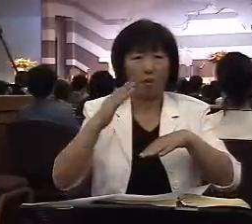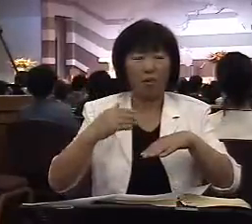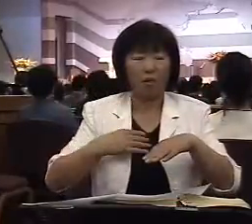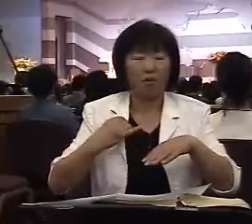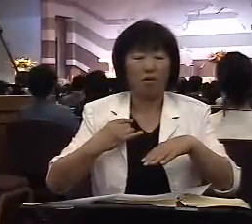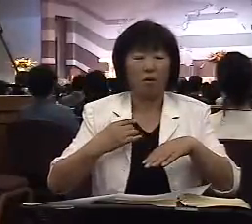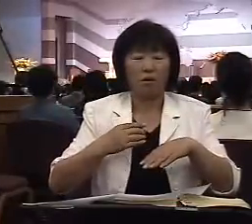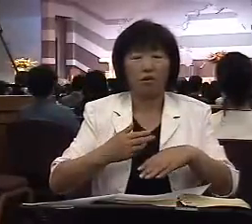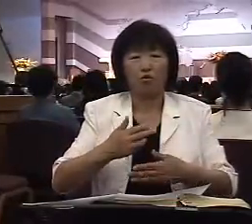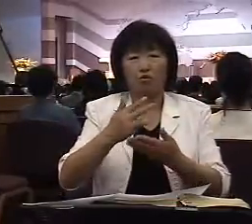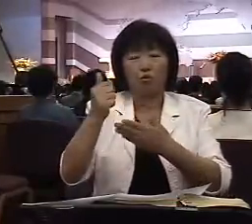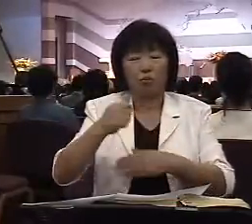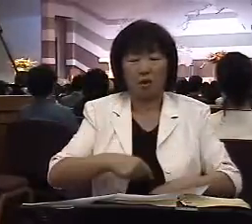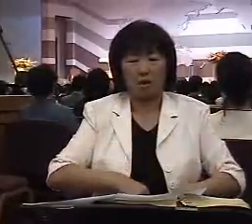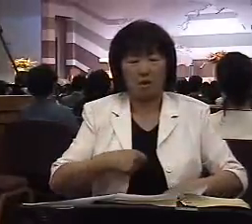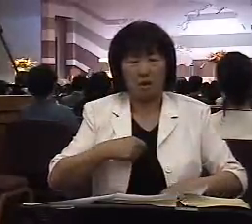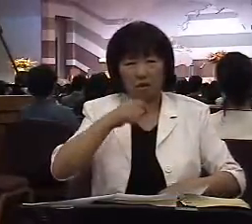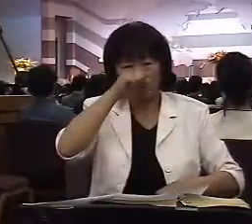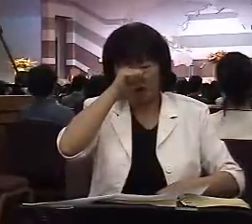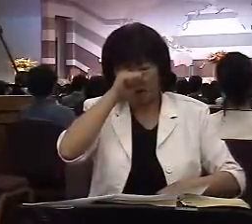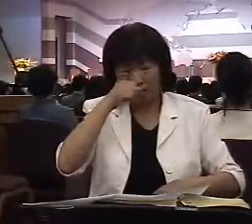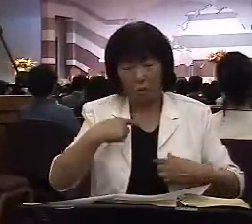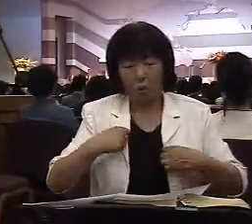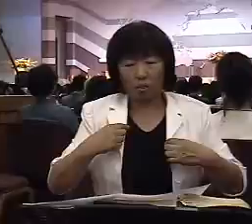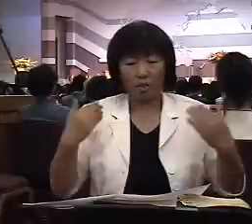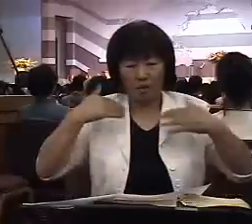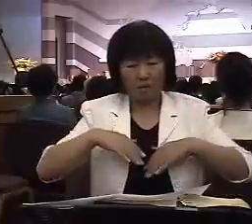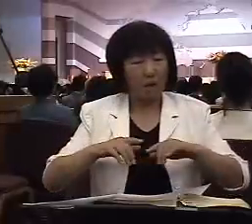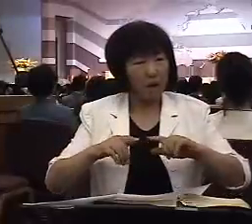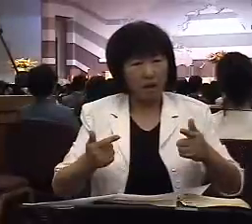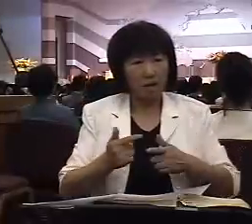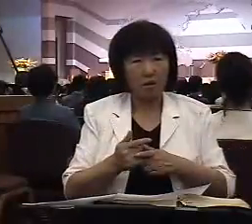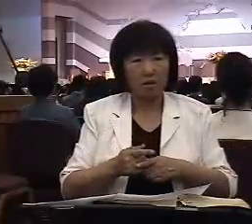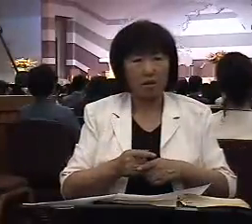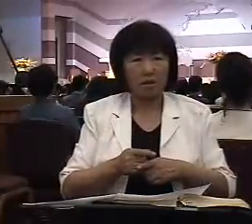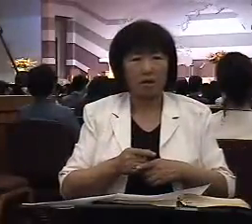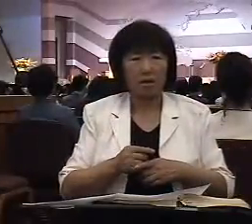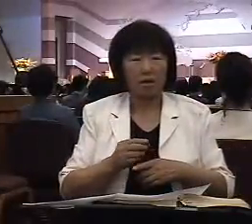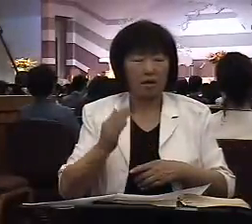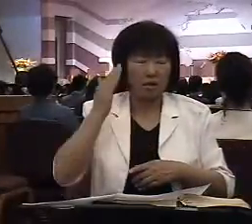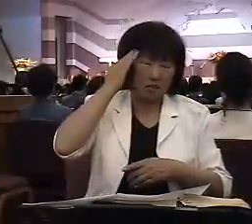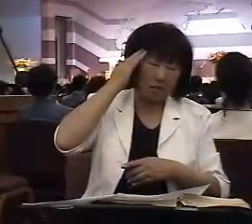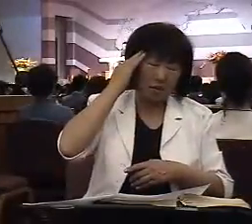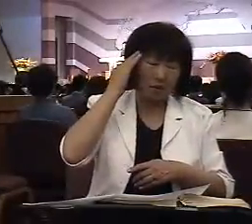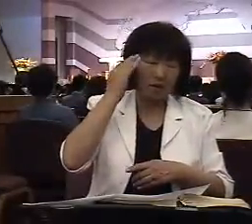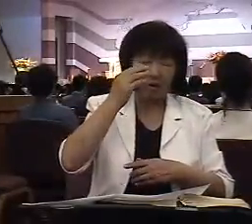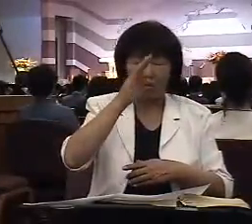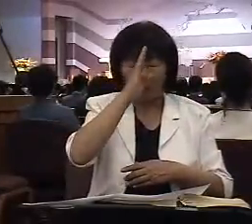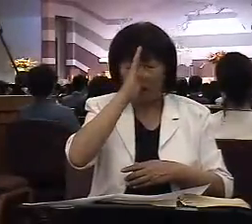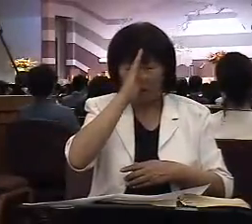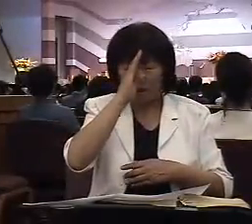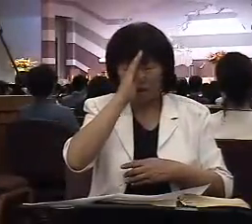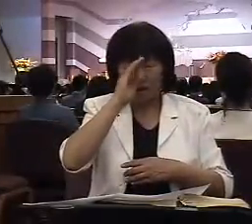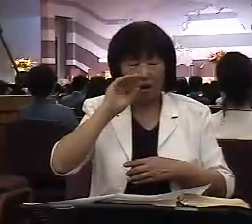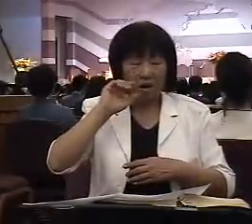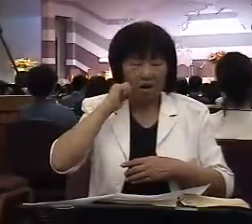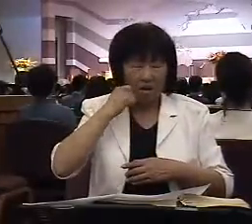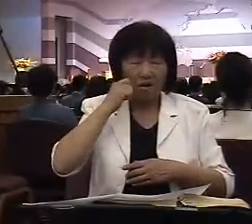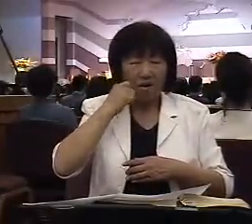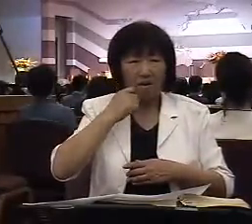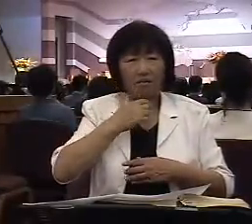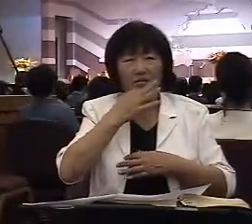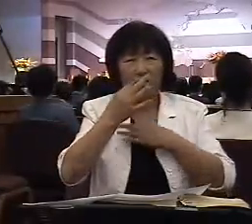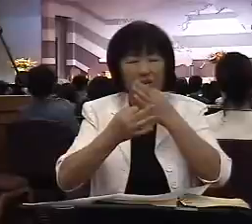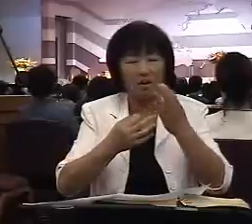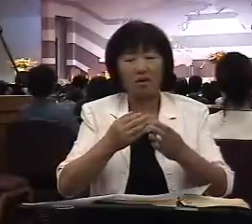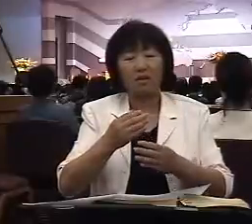의의 옷으로 입히지 아니하였고 가장 치명적인 죄의 병으로 신음하는 영혼들을 돌아보지 아니하였고 마귀 권세의 옥에